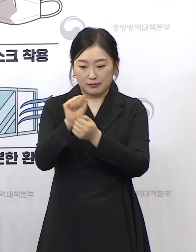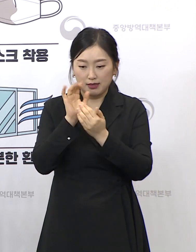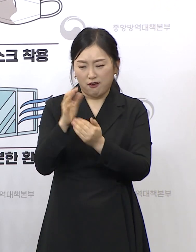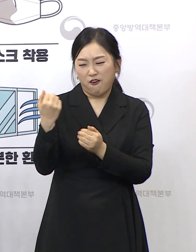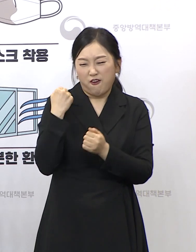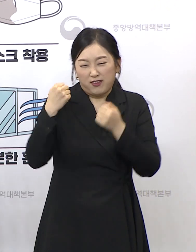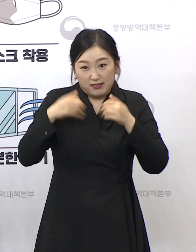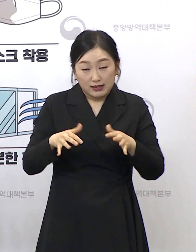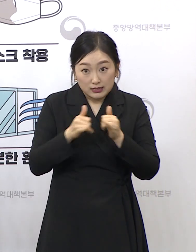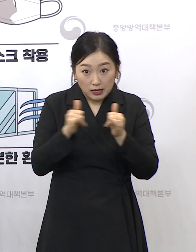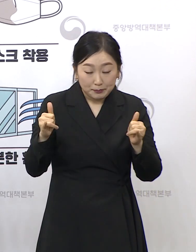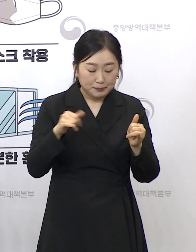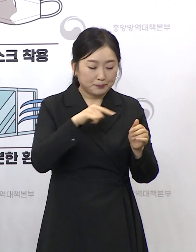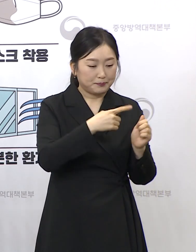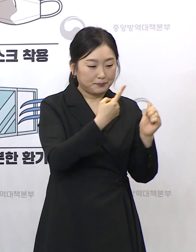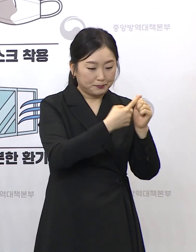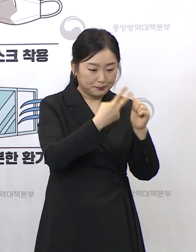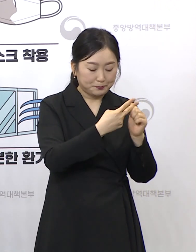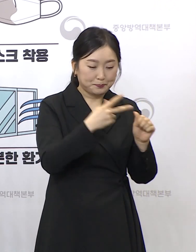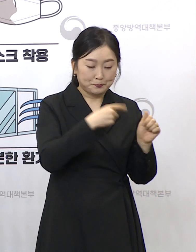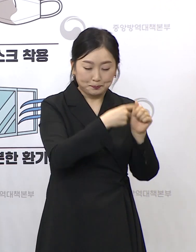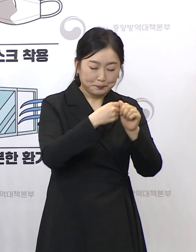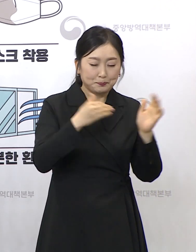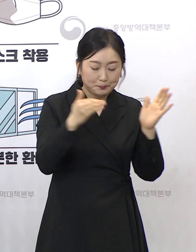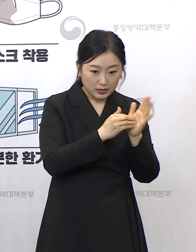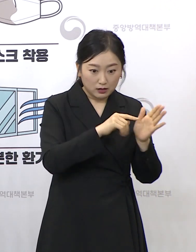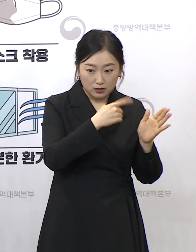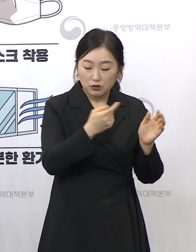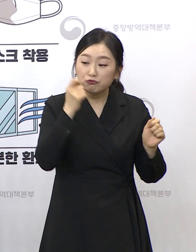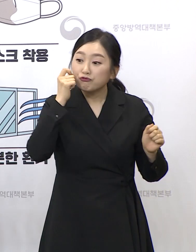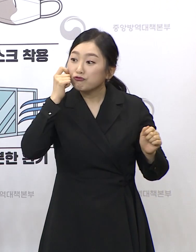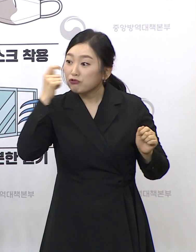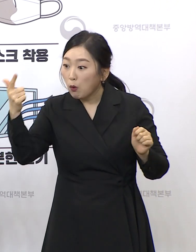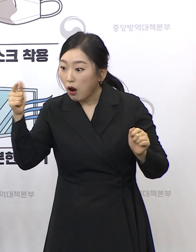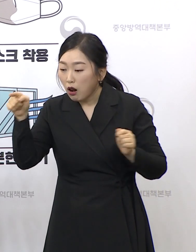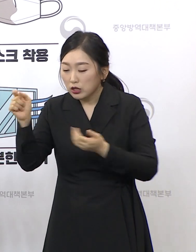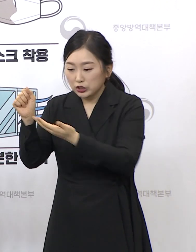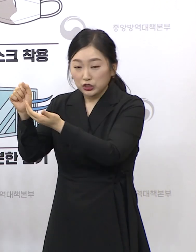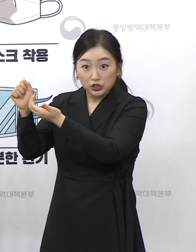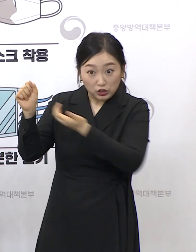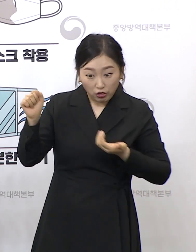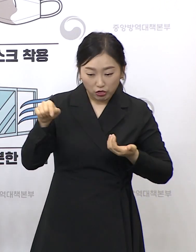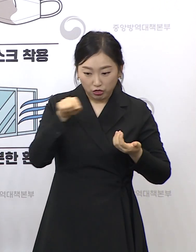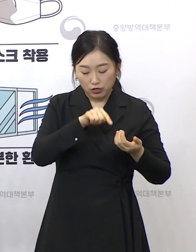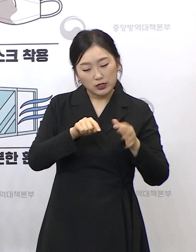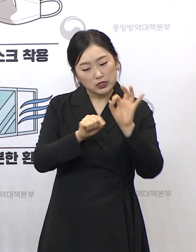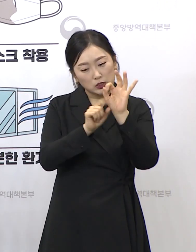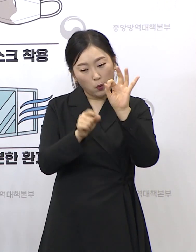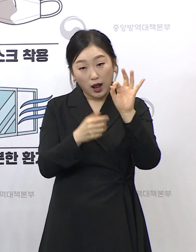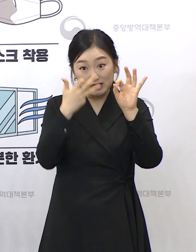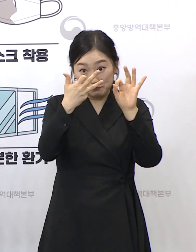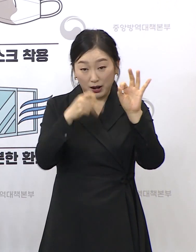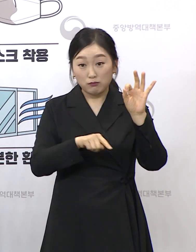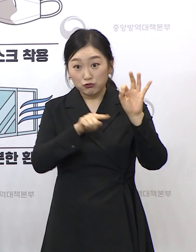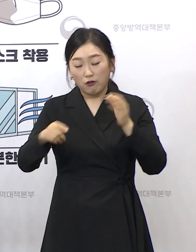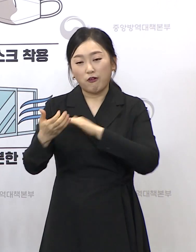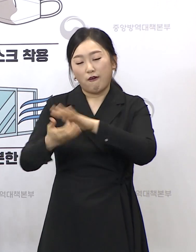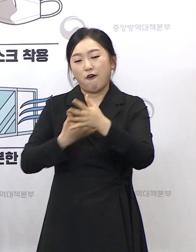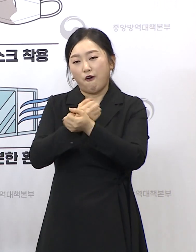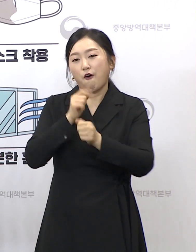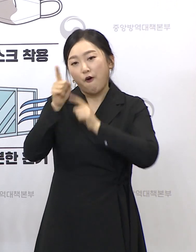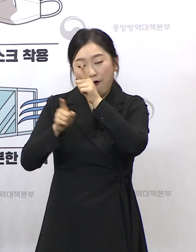완료 2개월 이후에 추가 접종을 시행하는 것으로 결정하여 10월 18일부터 사전 예약을